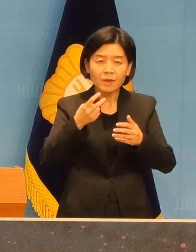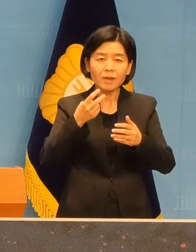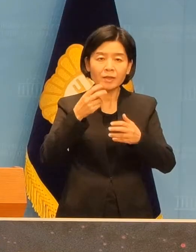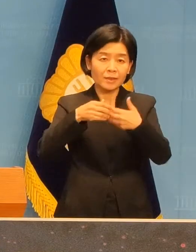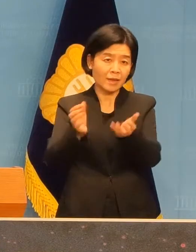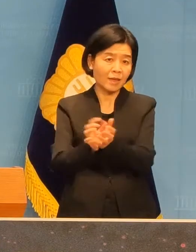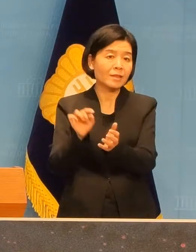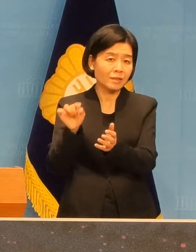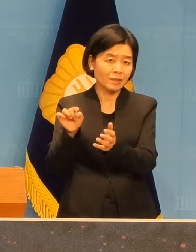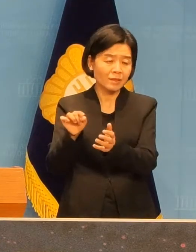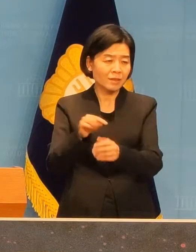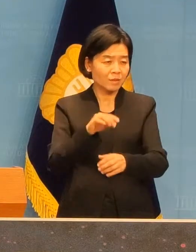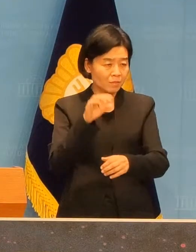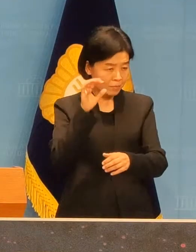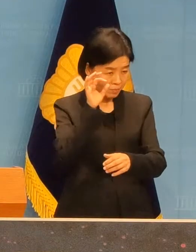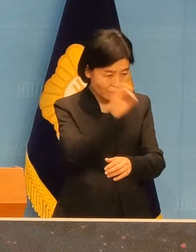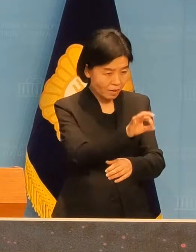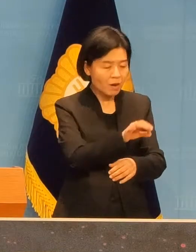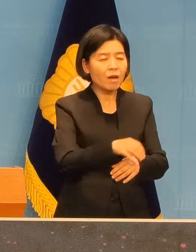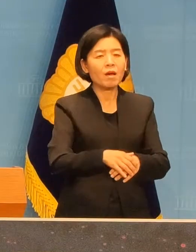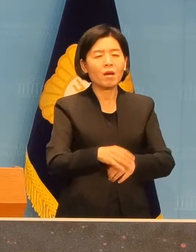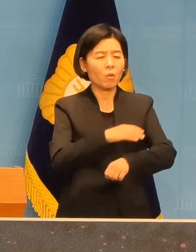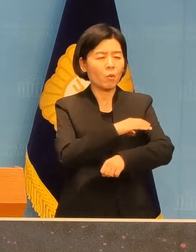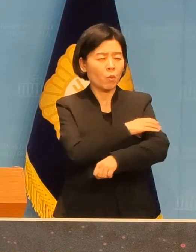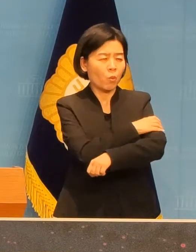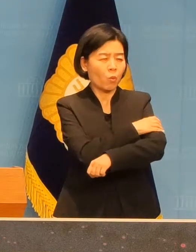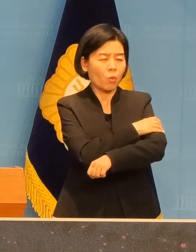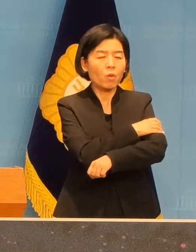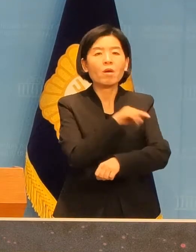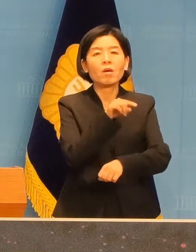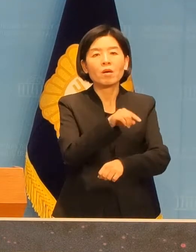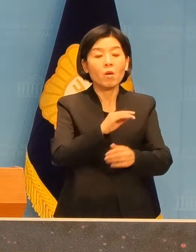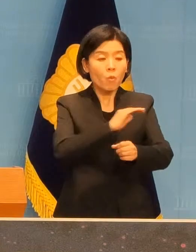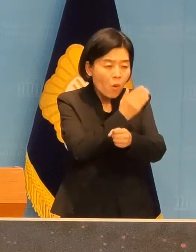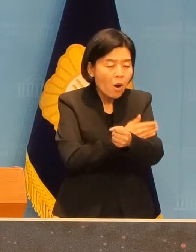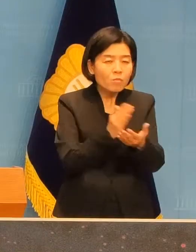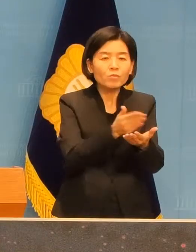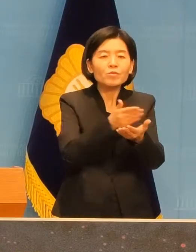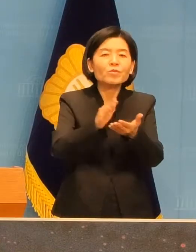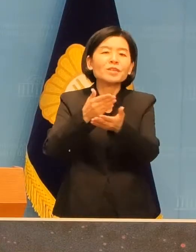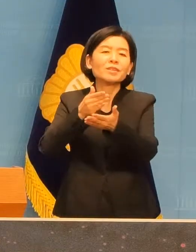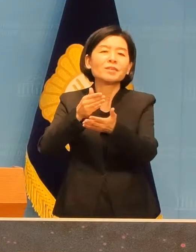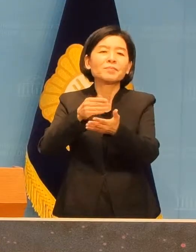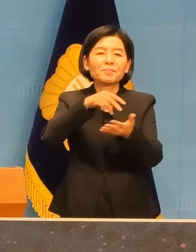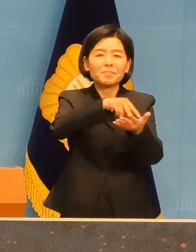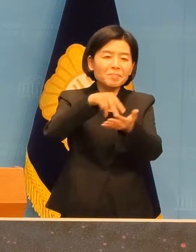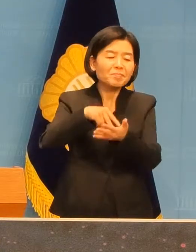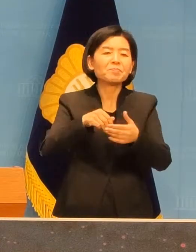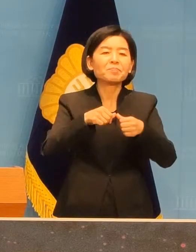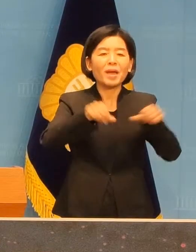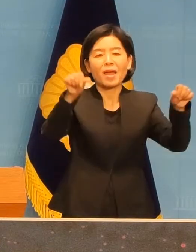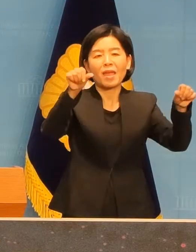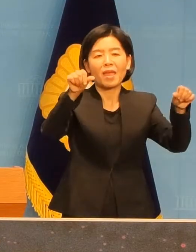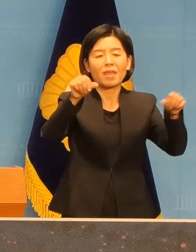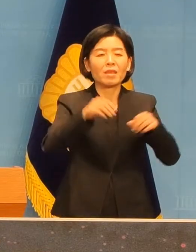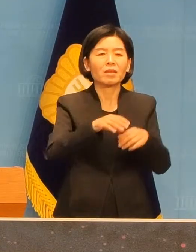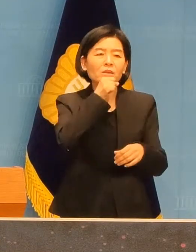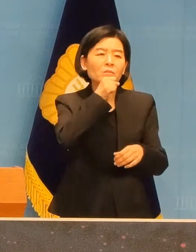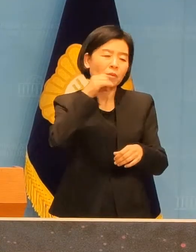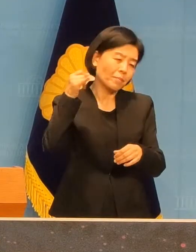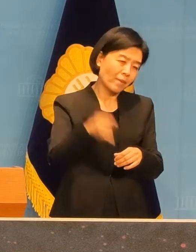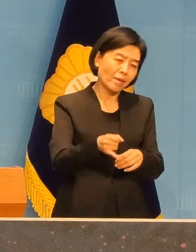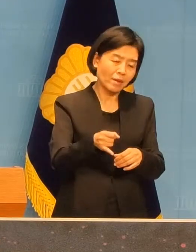모니터링단에서도 권력 분립 파괴를 한 국정감사였다. 저질 국정감사였다.